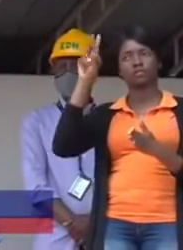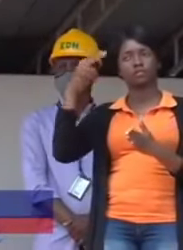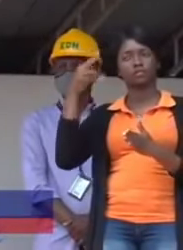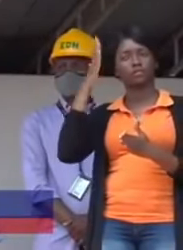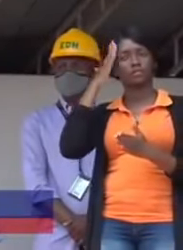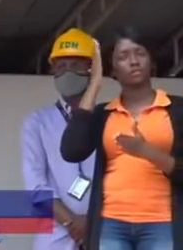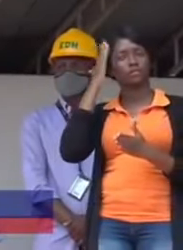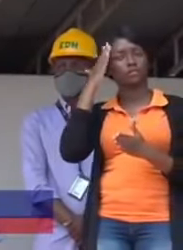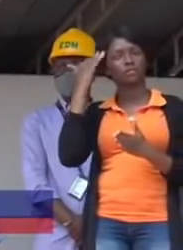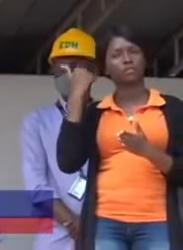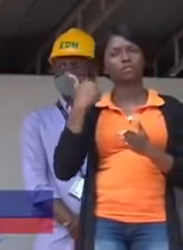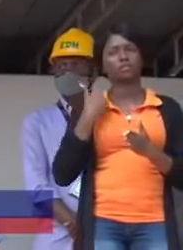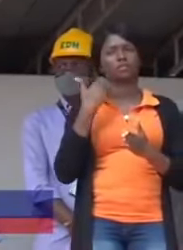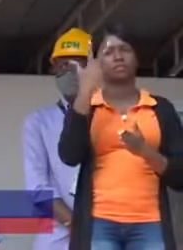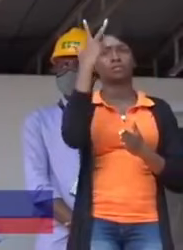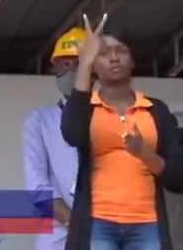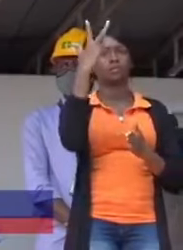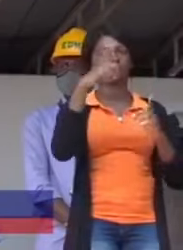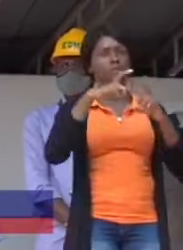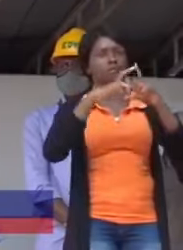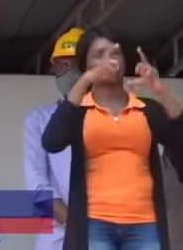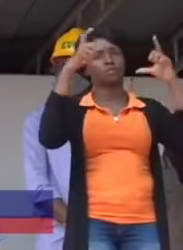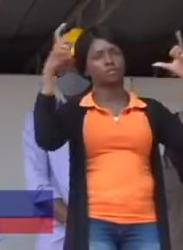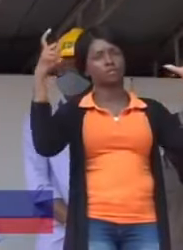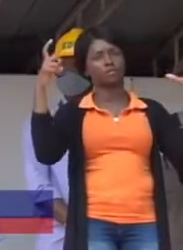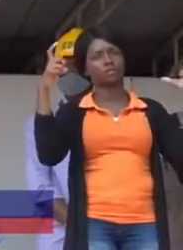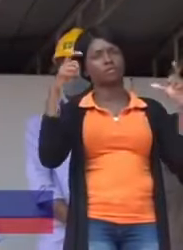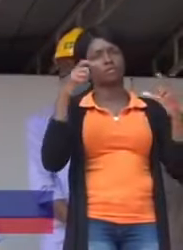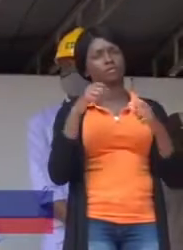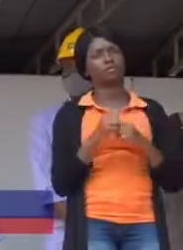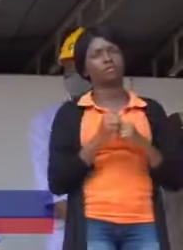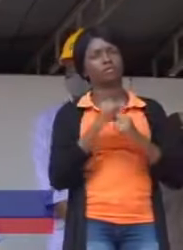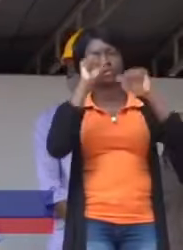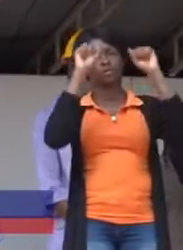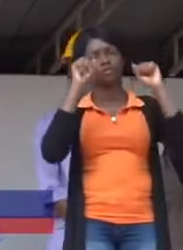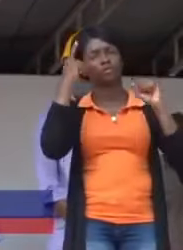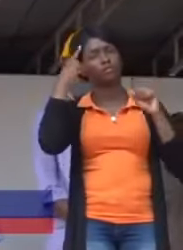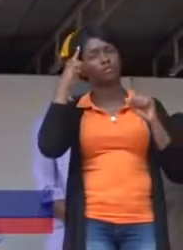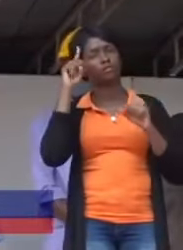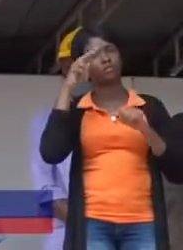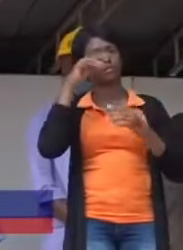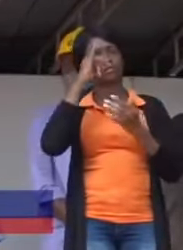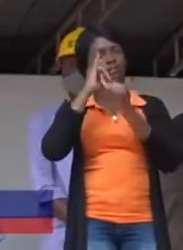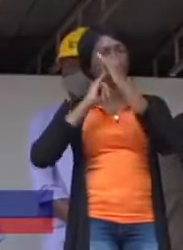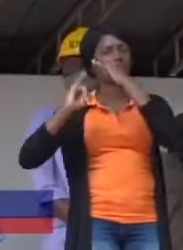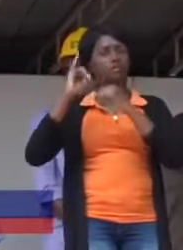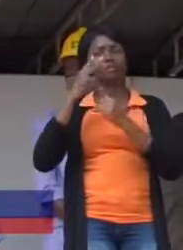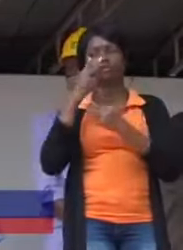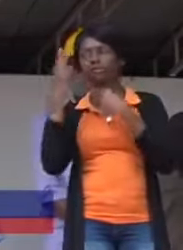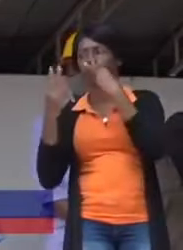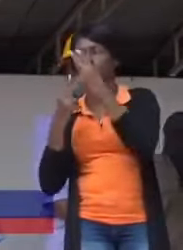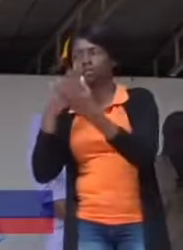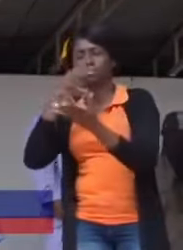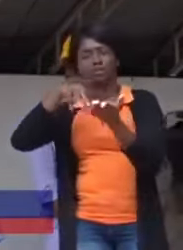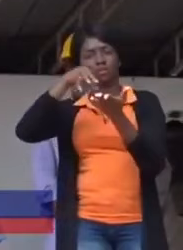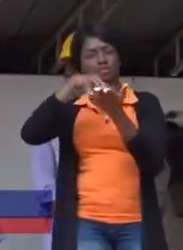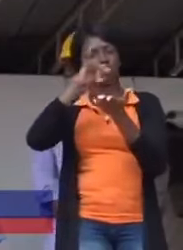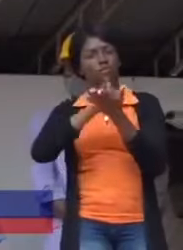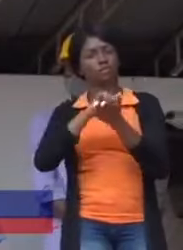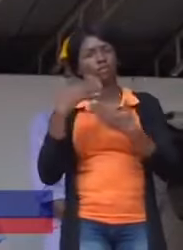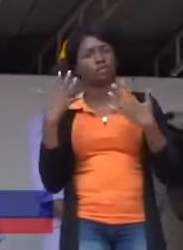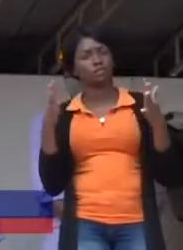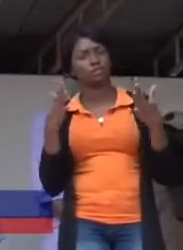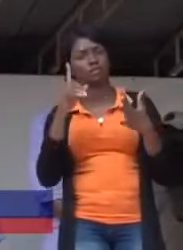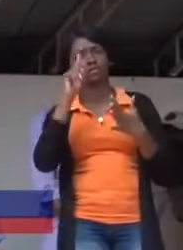des trois gros compagnies internationales qui te viennent visiter centrale là déjà. Lyon qui paraît